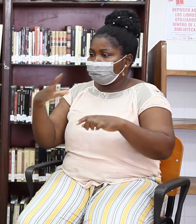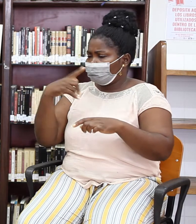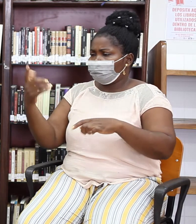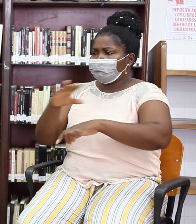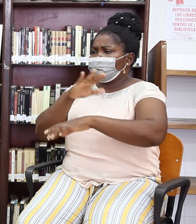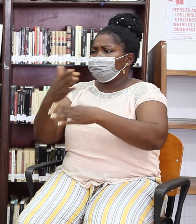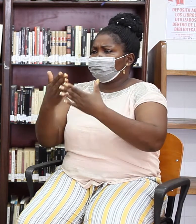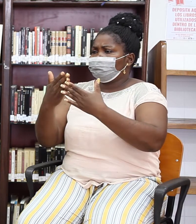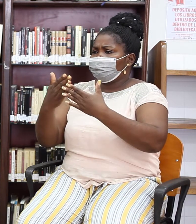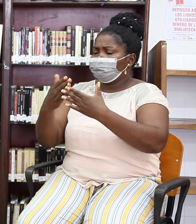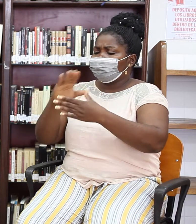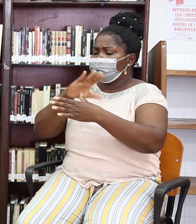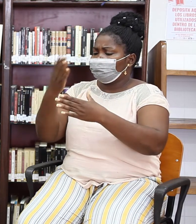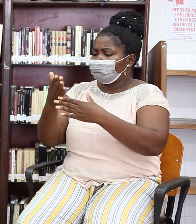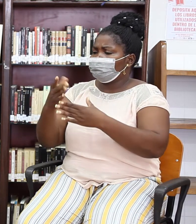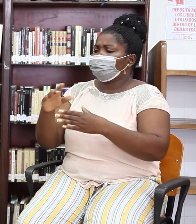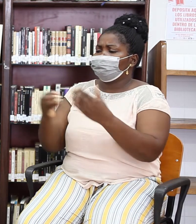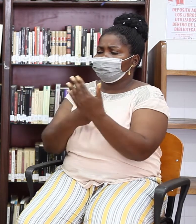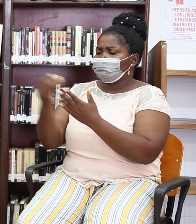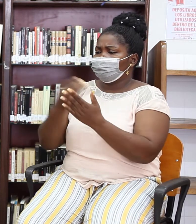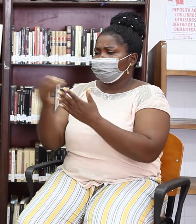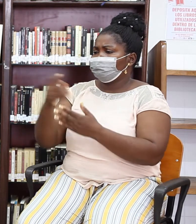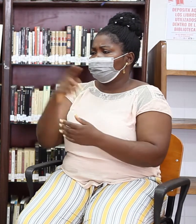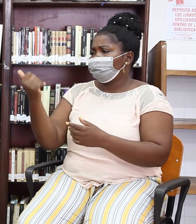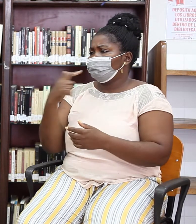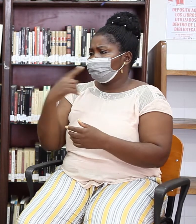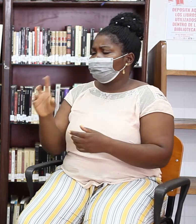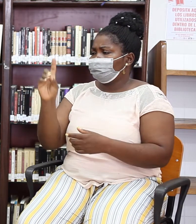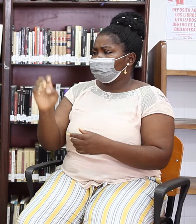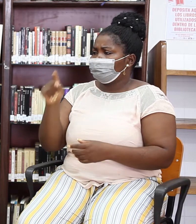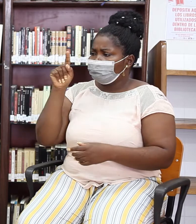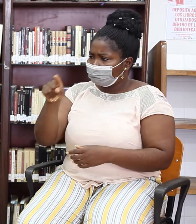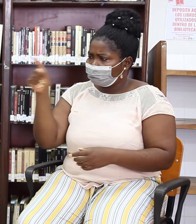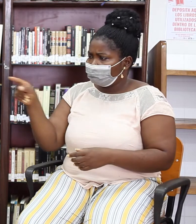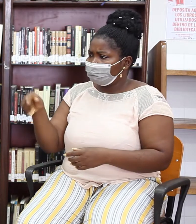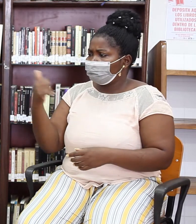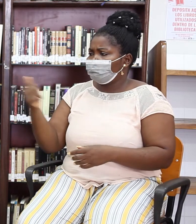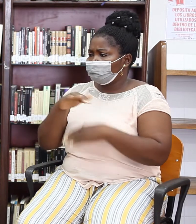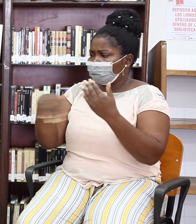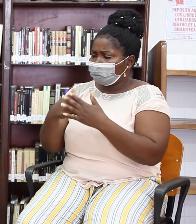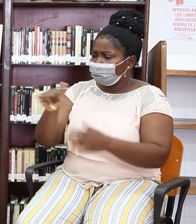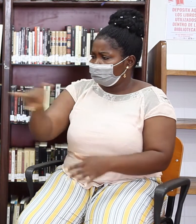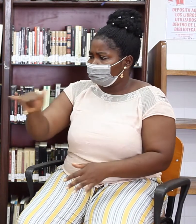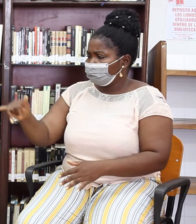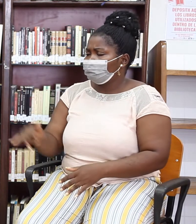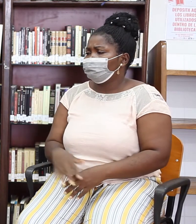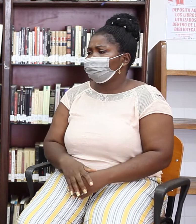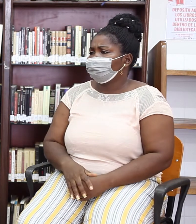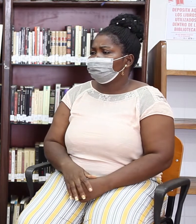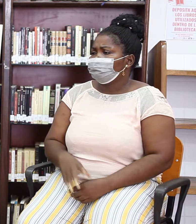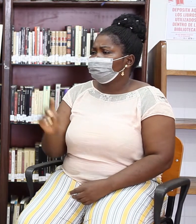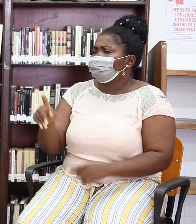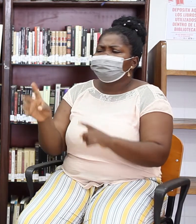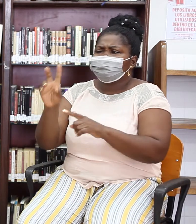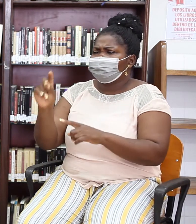vulgares. Compararon entre sí si los palos eran todos iguales, sin